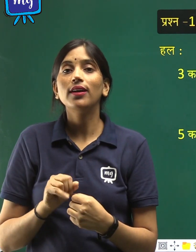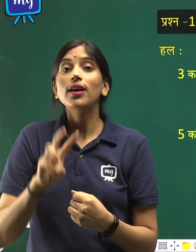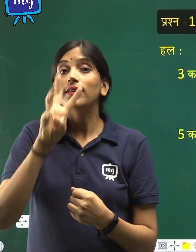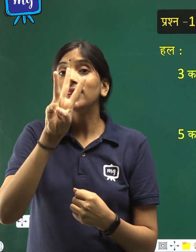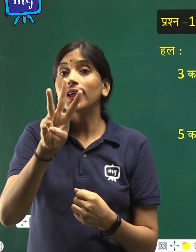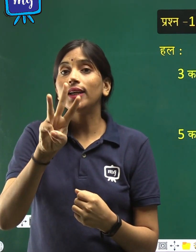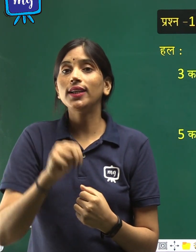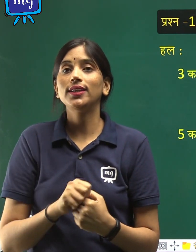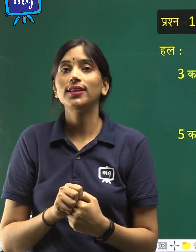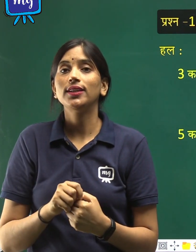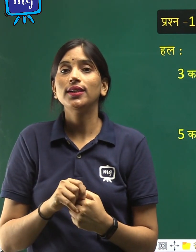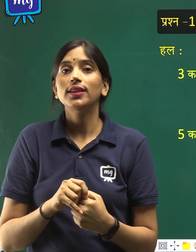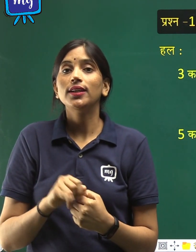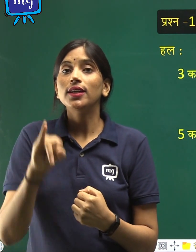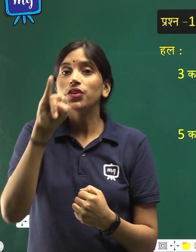3,